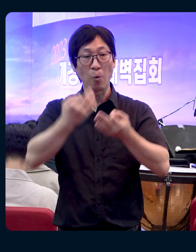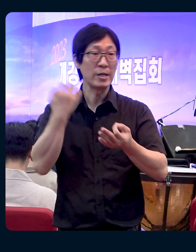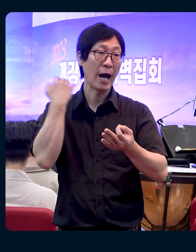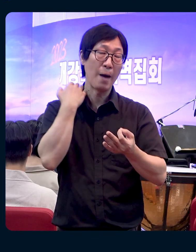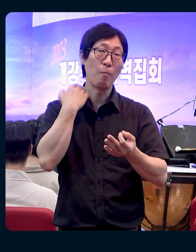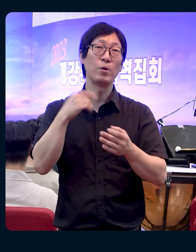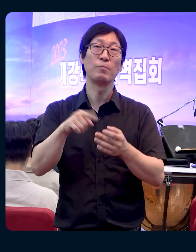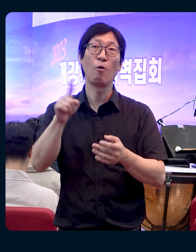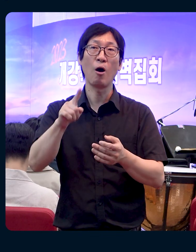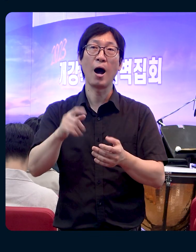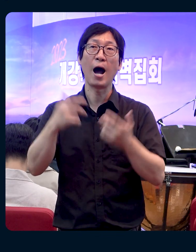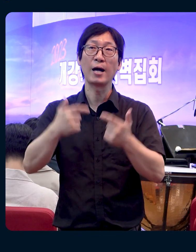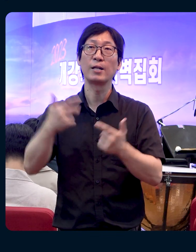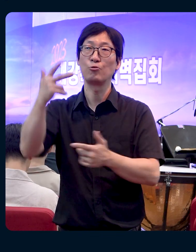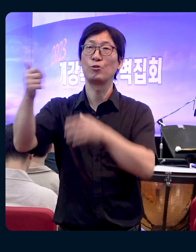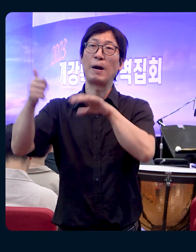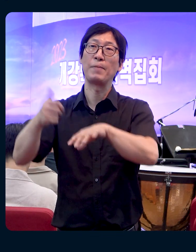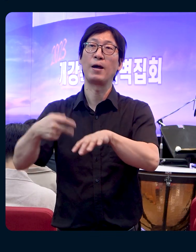있는 사람이기 때문에.